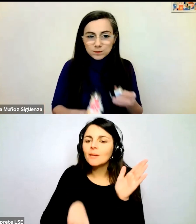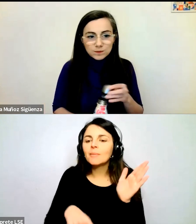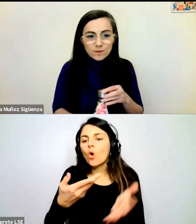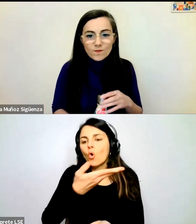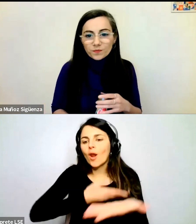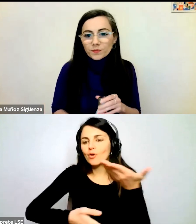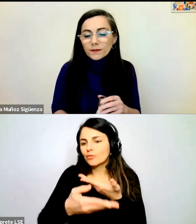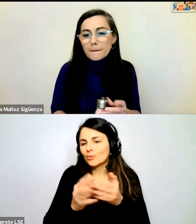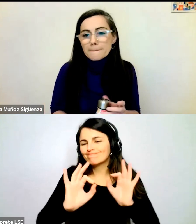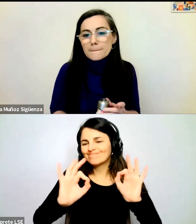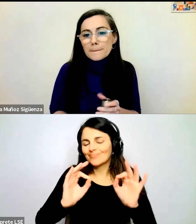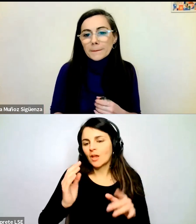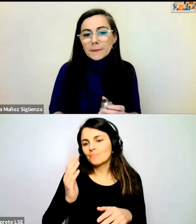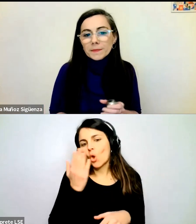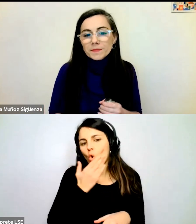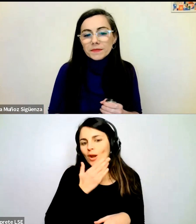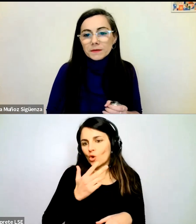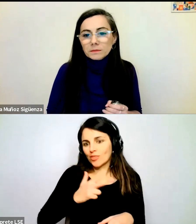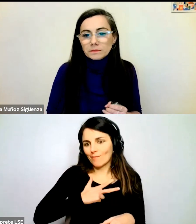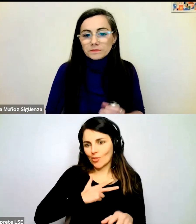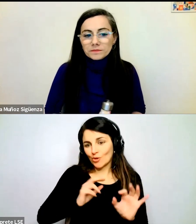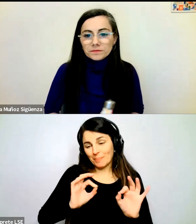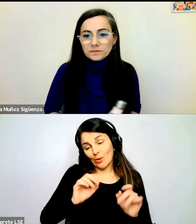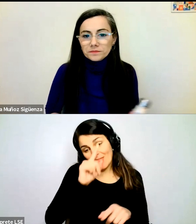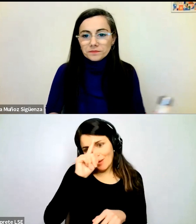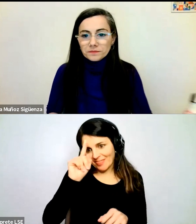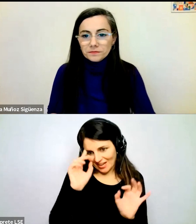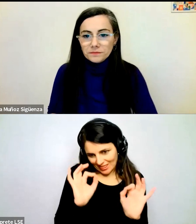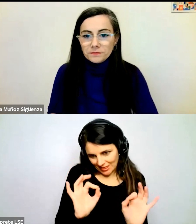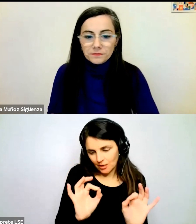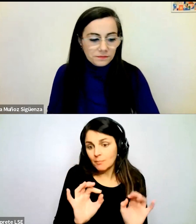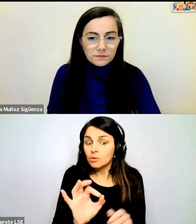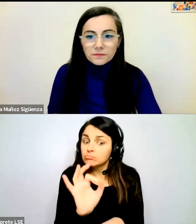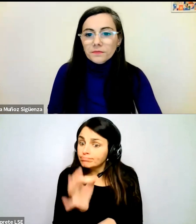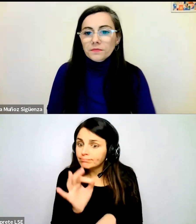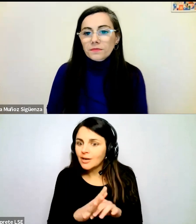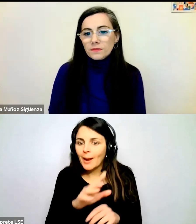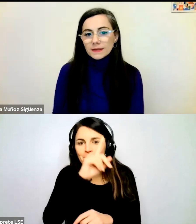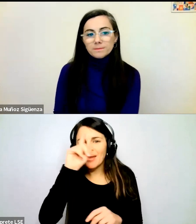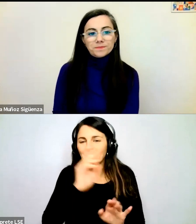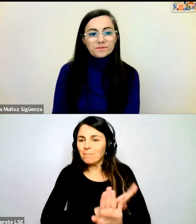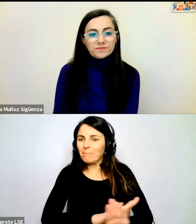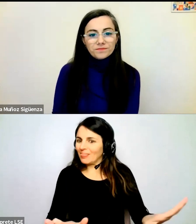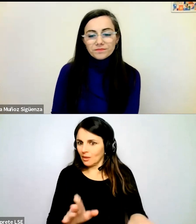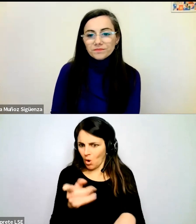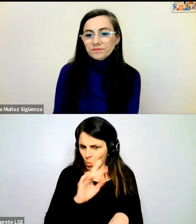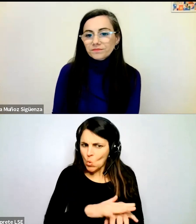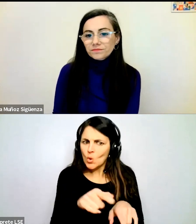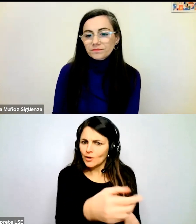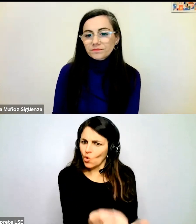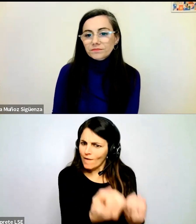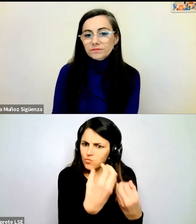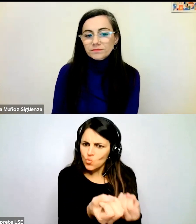Madrid. A pesar de que sea el Colegio de Abogados de Madrid, nos estuvieron explicando unas herramientas que son útiles para todo el